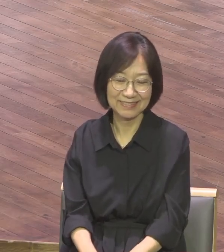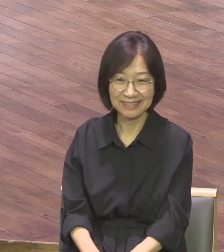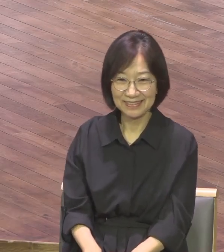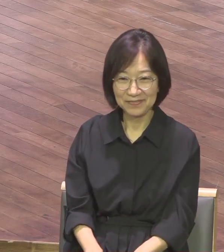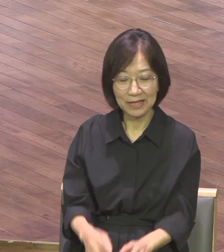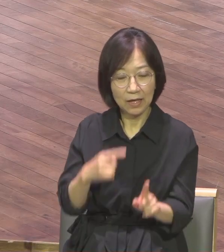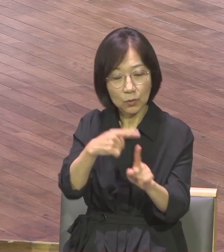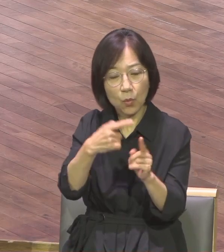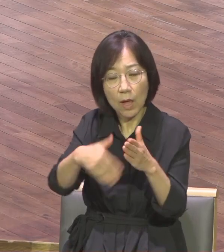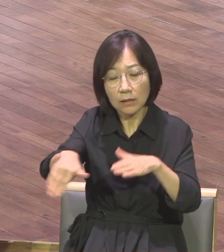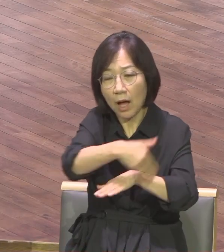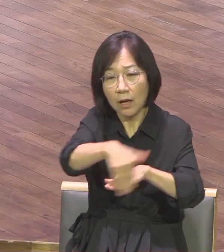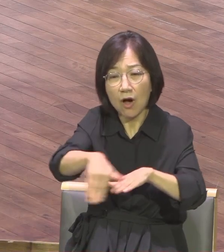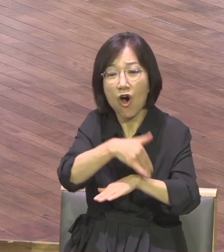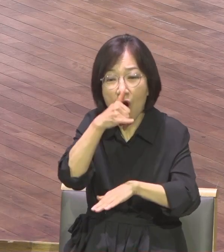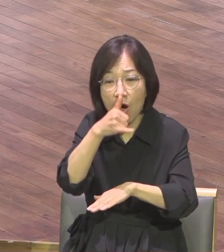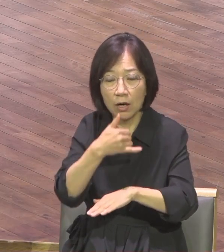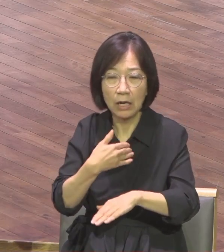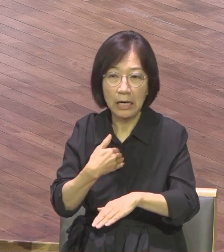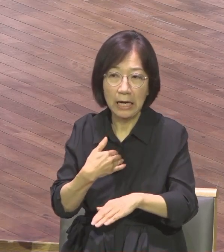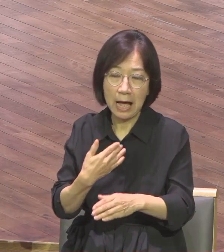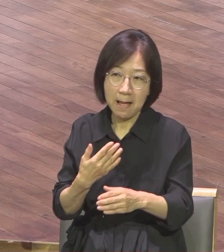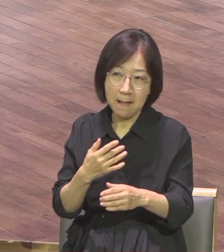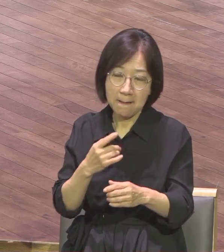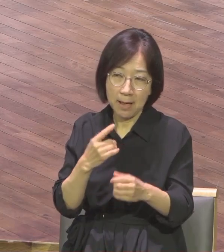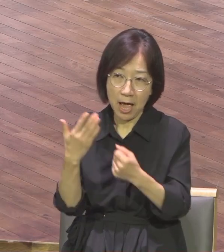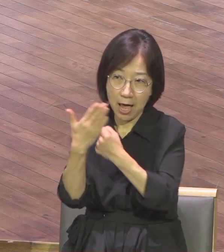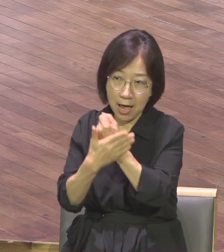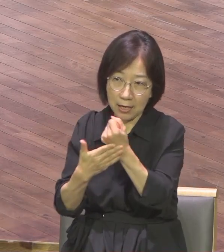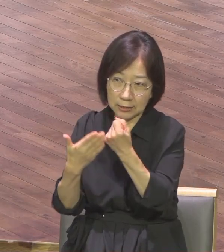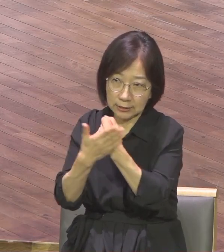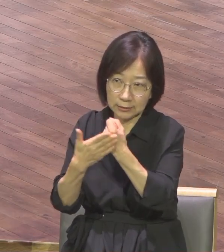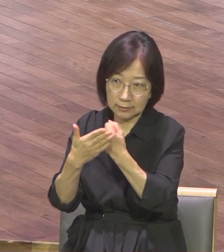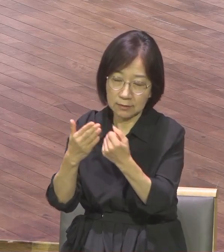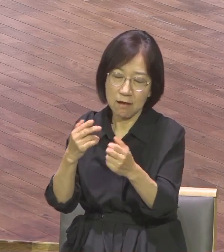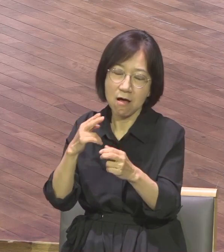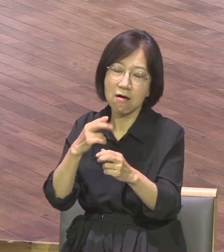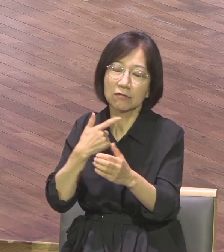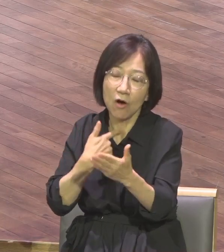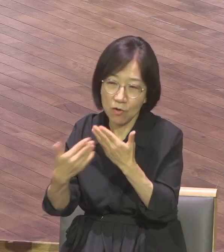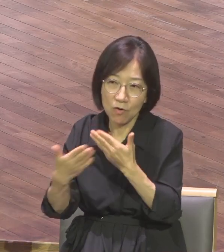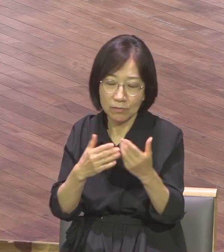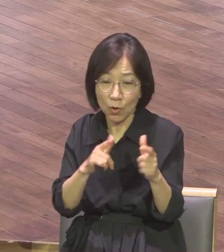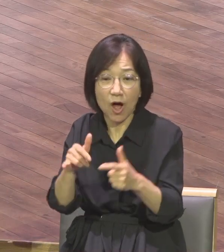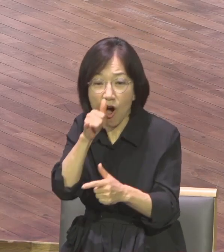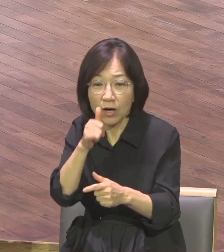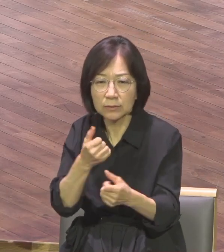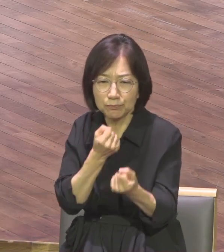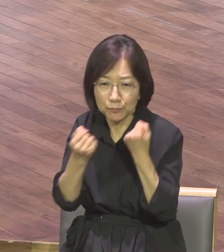교회 다니는데 그랬다니까요. 은사 받아고 방언 따고 다 했었어요.